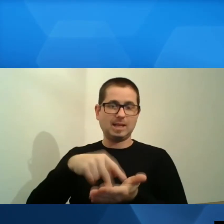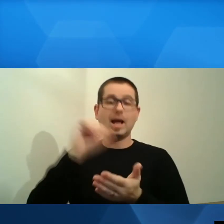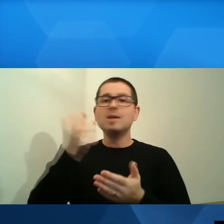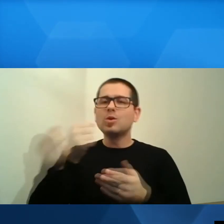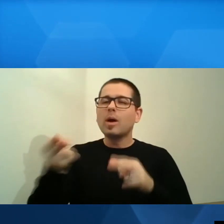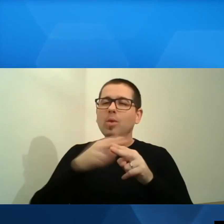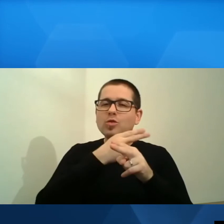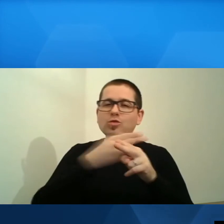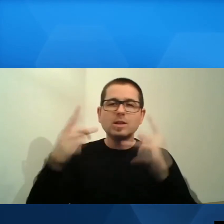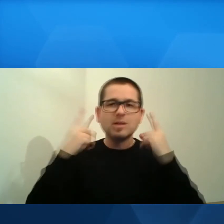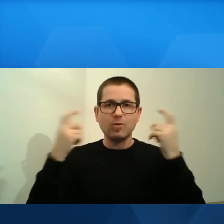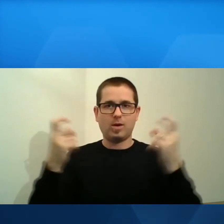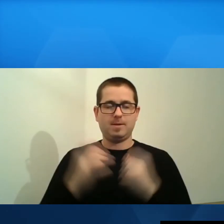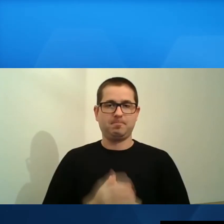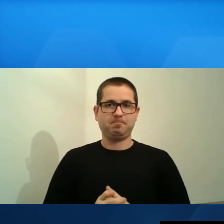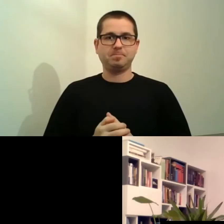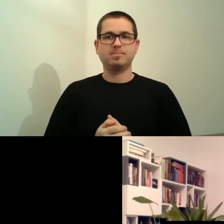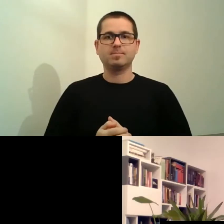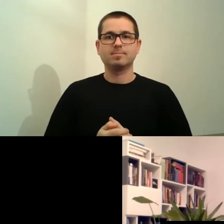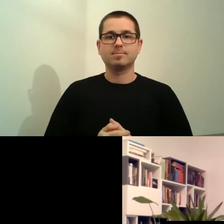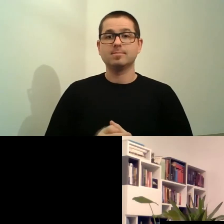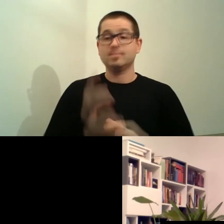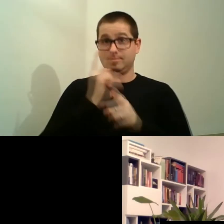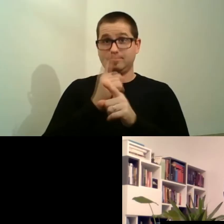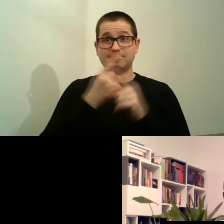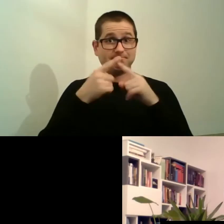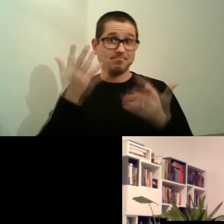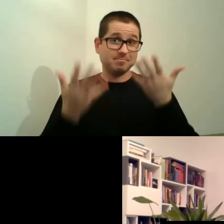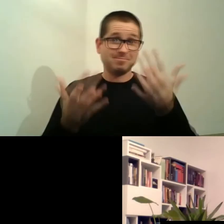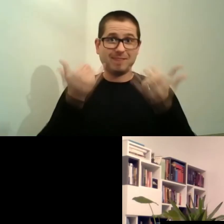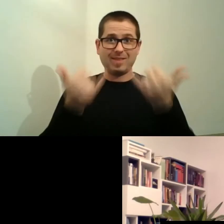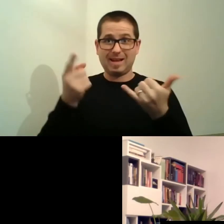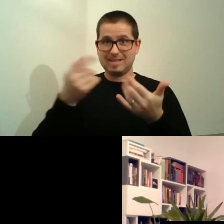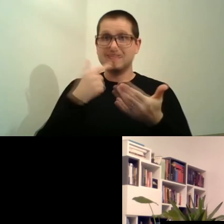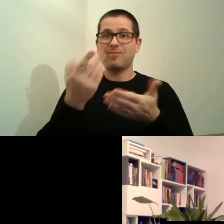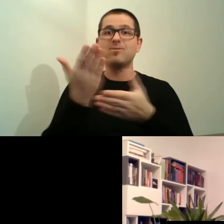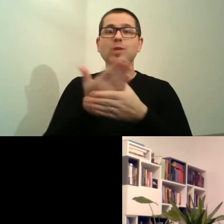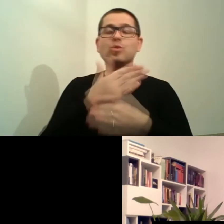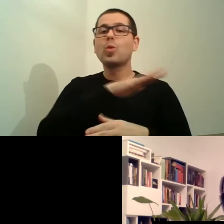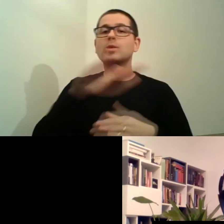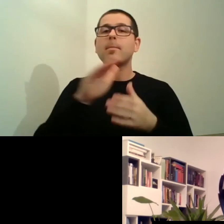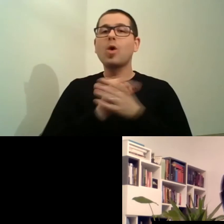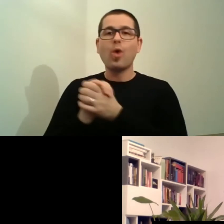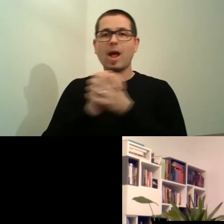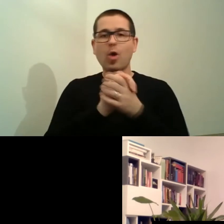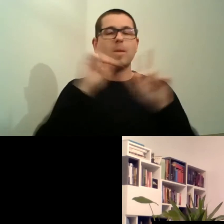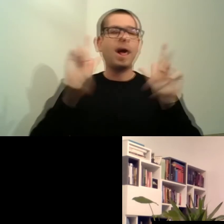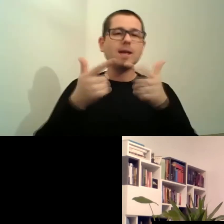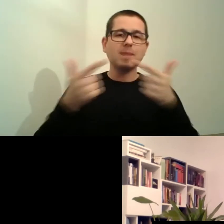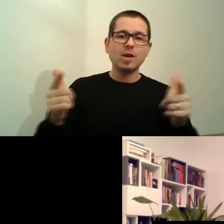zvok. In tudi sicer verjetno danes svetuješ vsem svojim kolegom, glasbenikom,